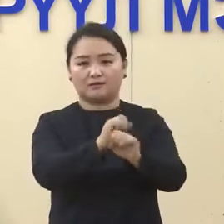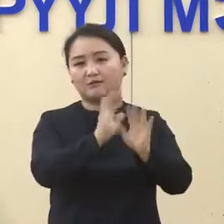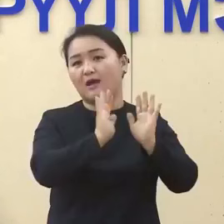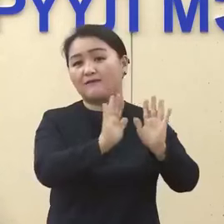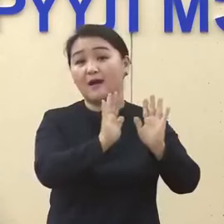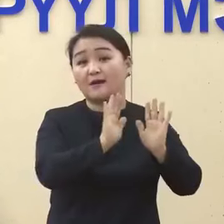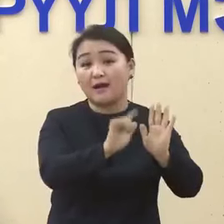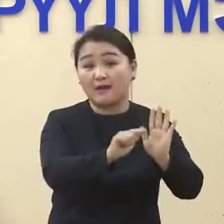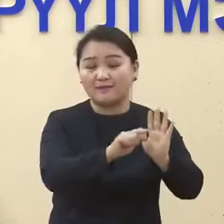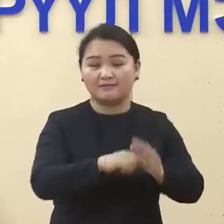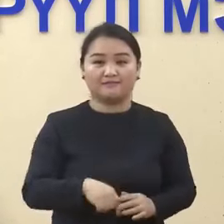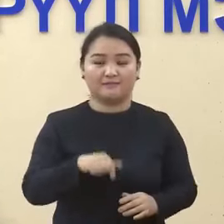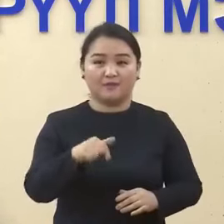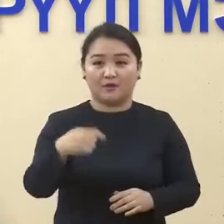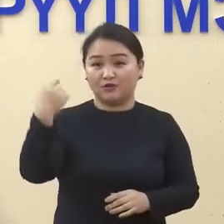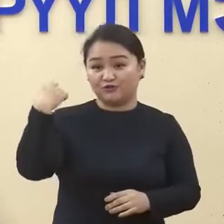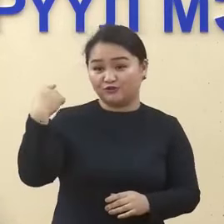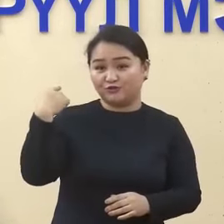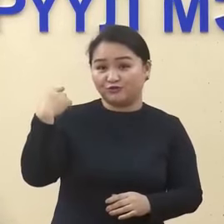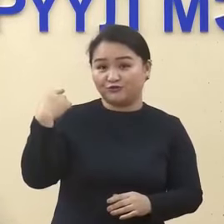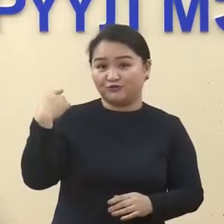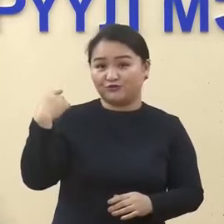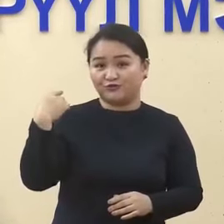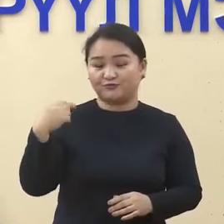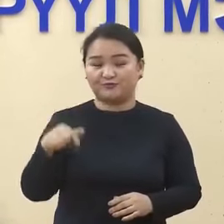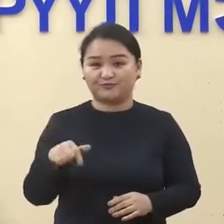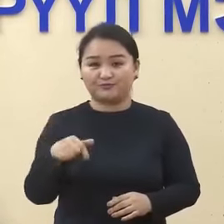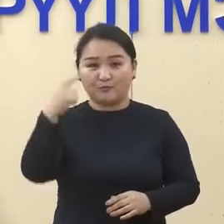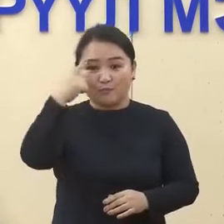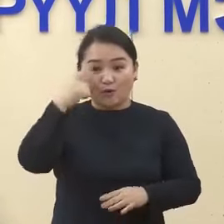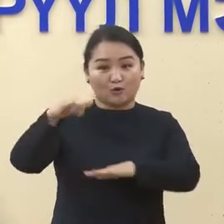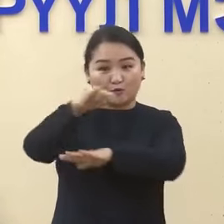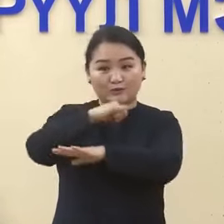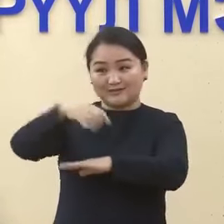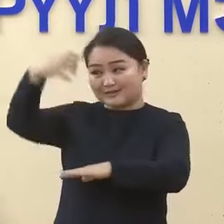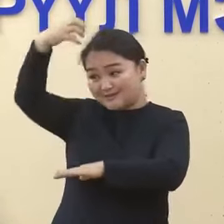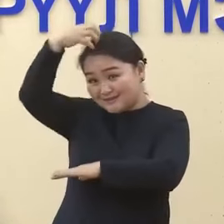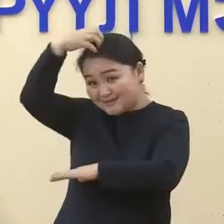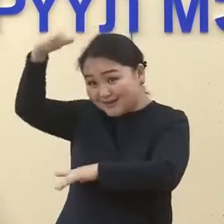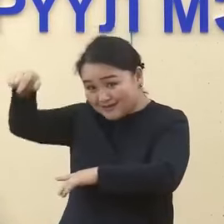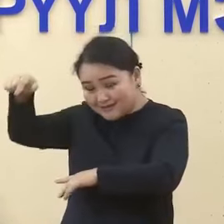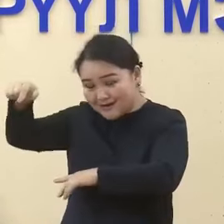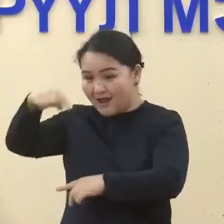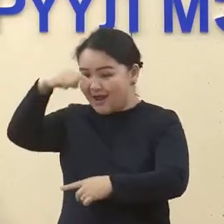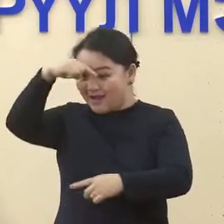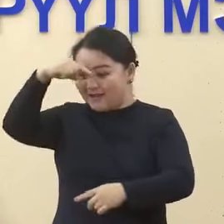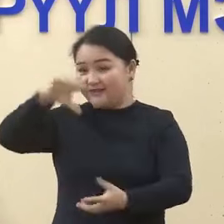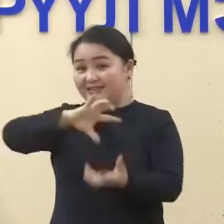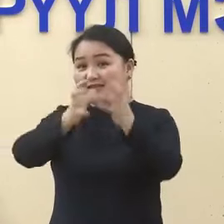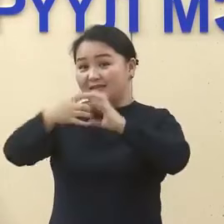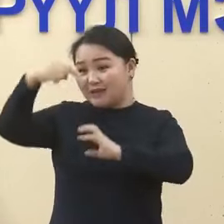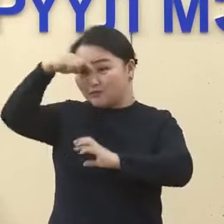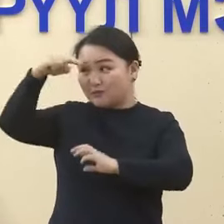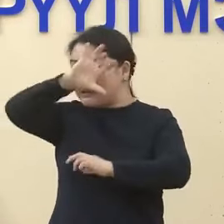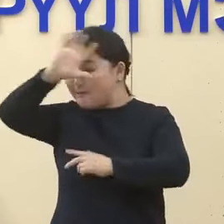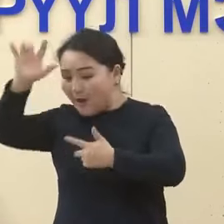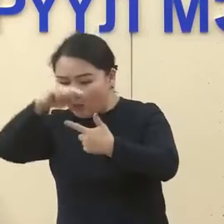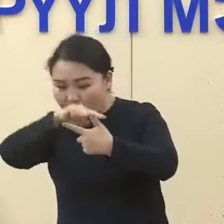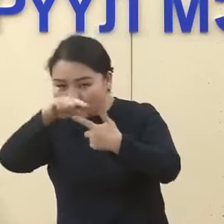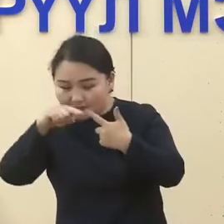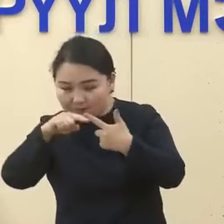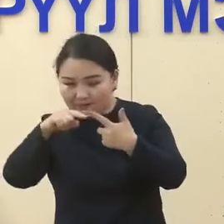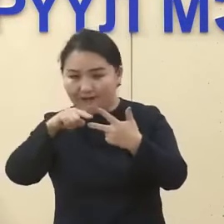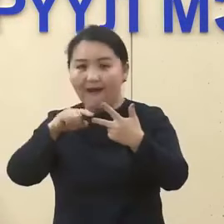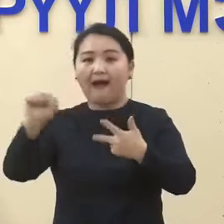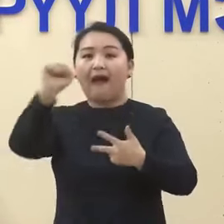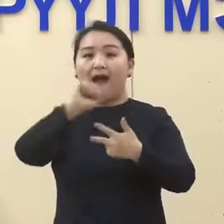хэрэгжүүлж байгаа. За ингээд өчигдөр одоо бид нар Монгол улсын засгийн газар, Дэлхийн эрүүл мэндийн байгууллага, за Азийн хөгжлийн банк